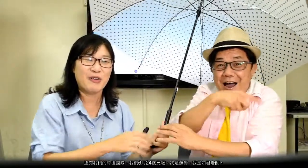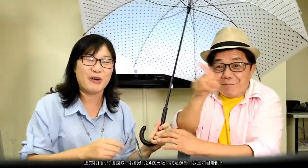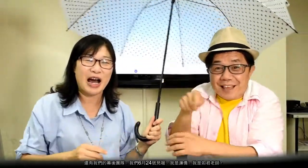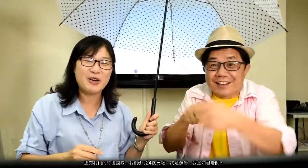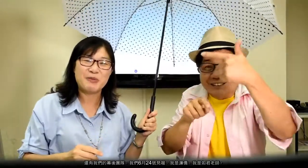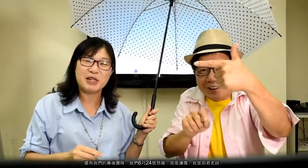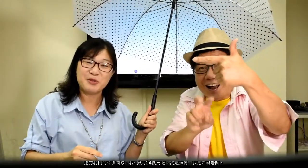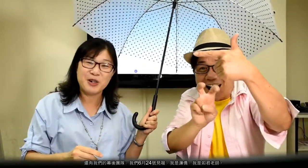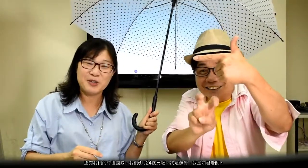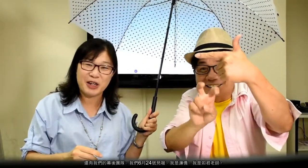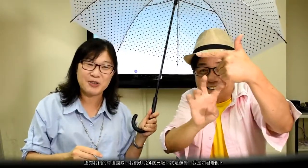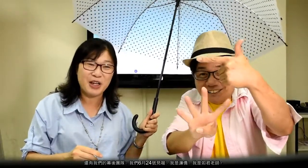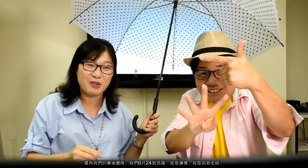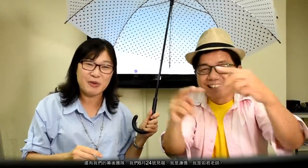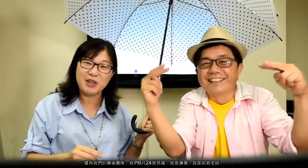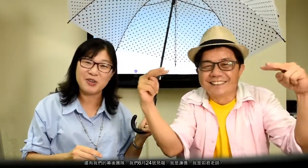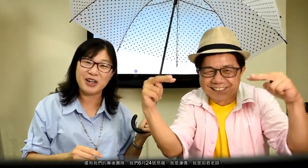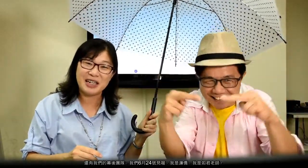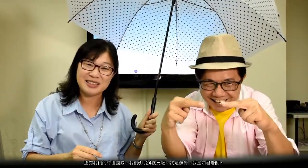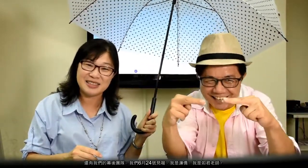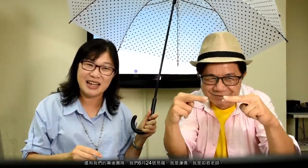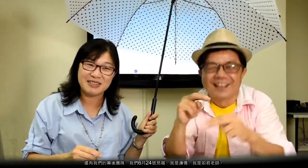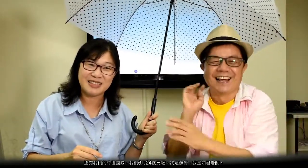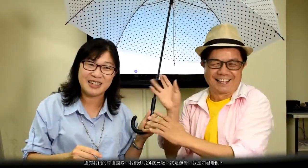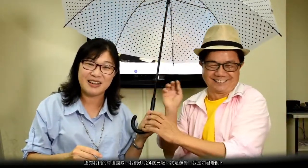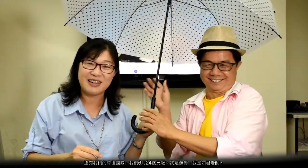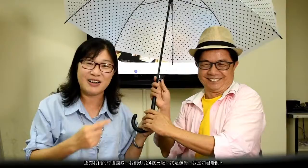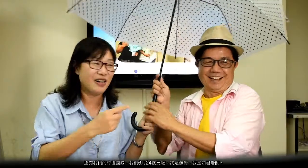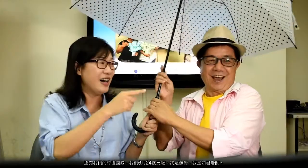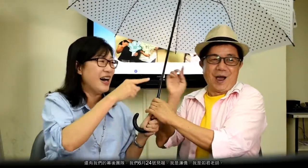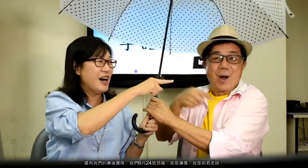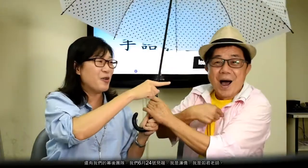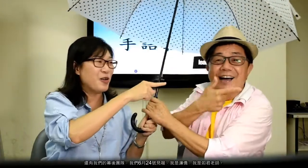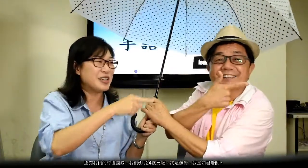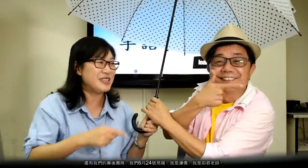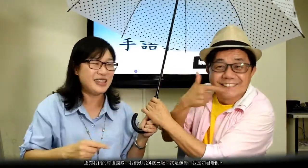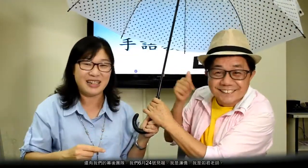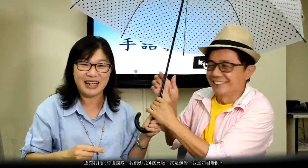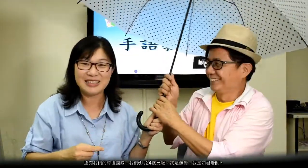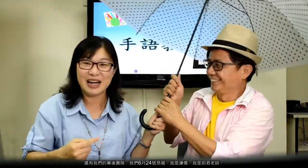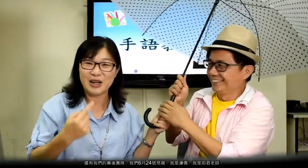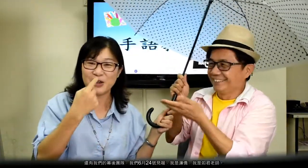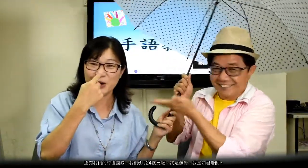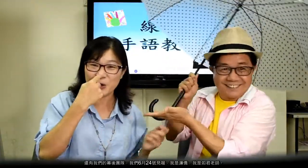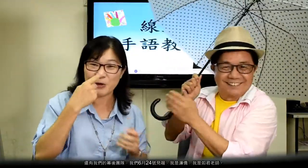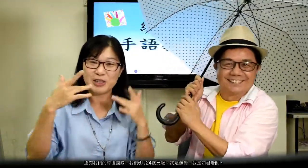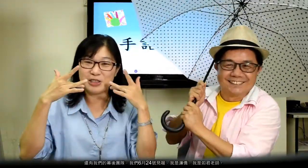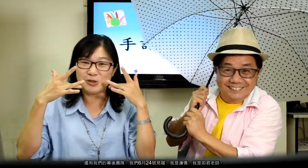我还有我们的幕后团队，我们6月24号见哦。我是连乔，我是如